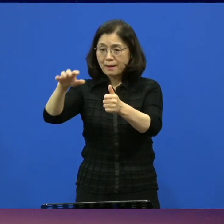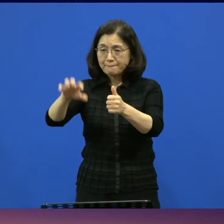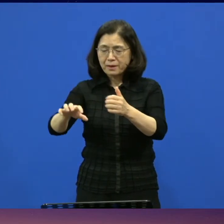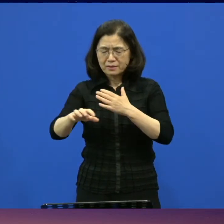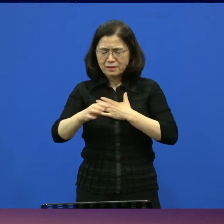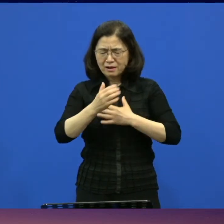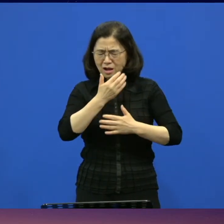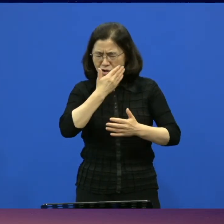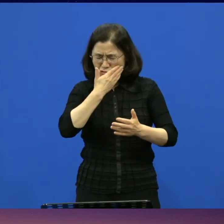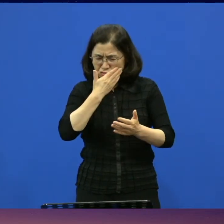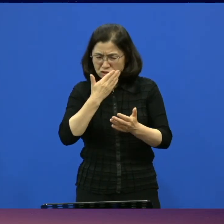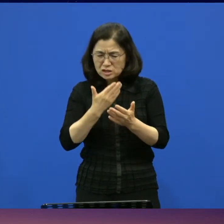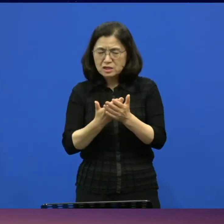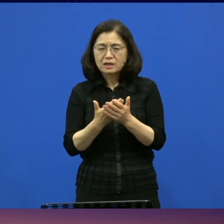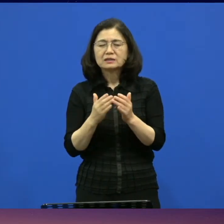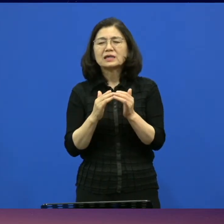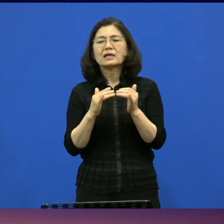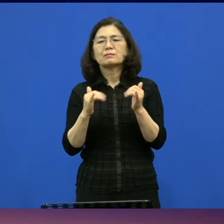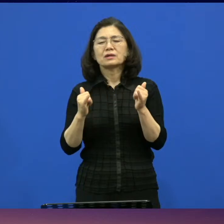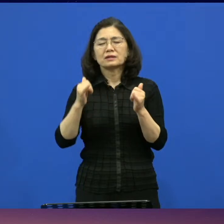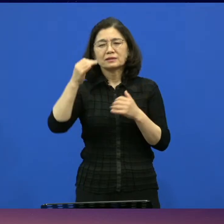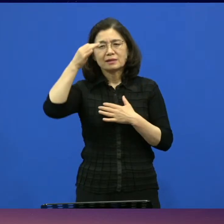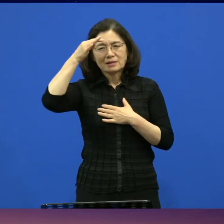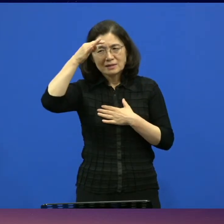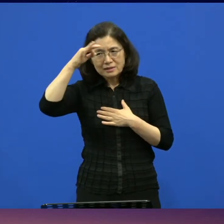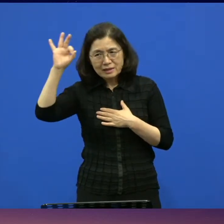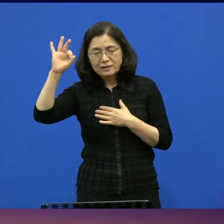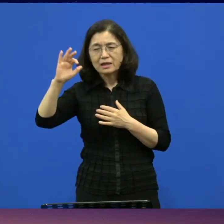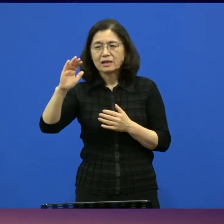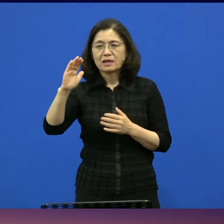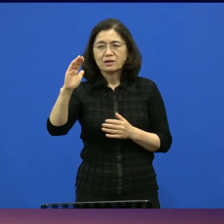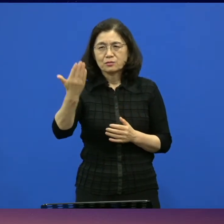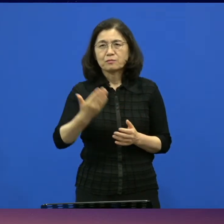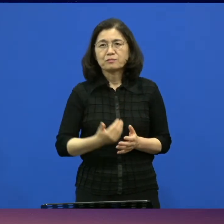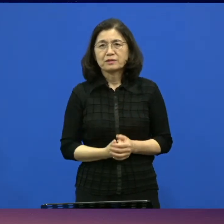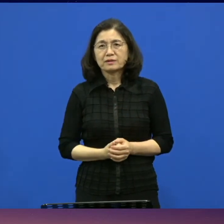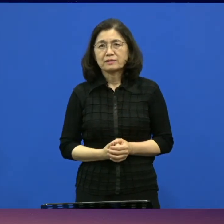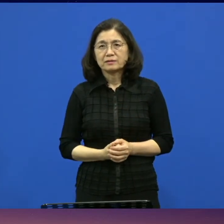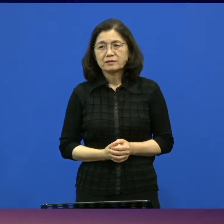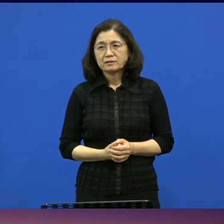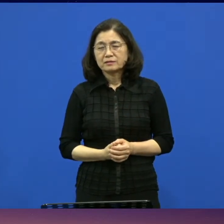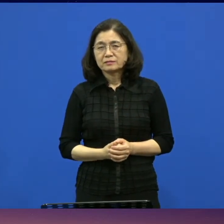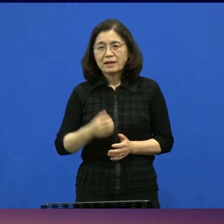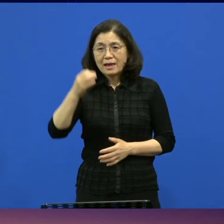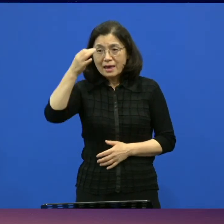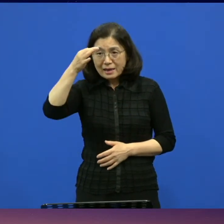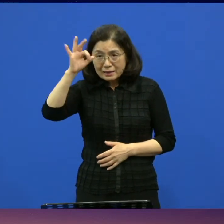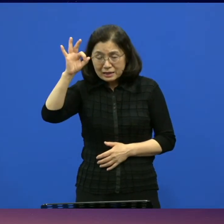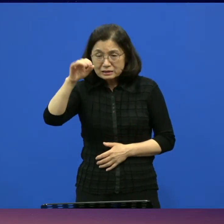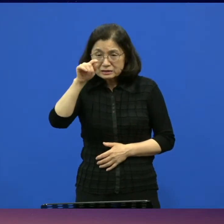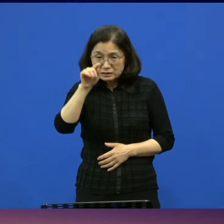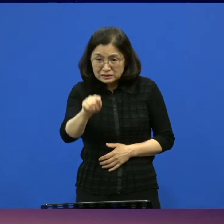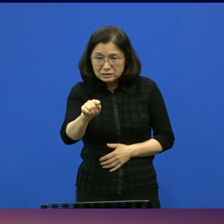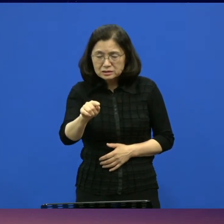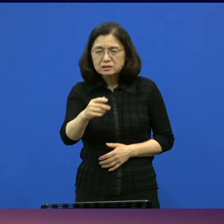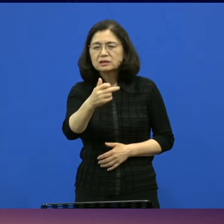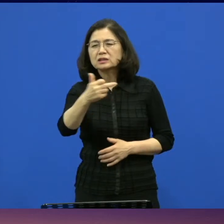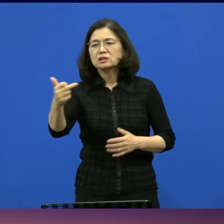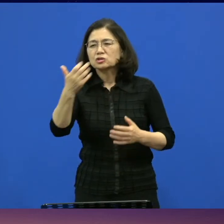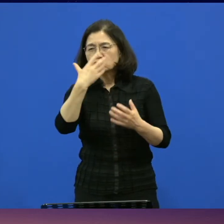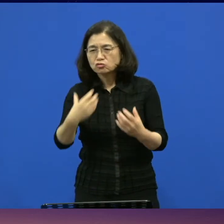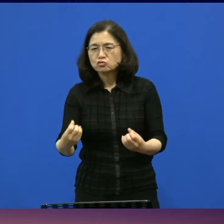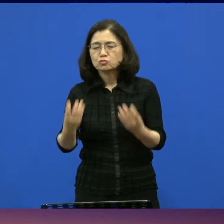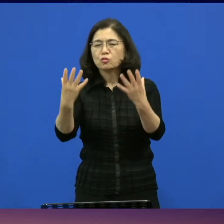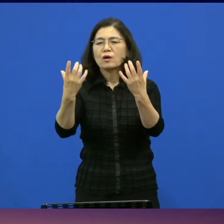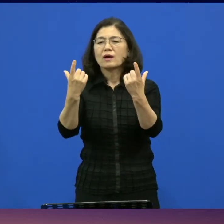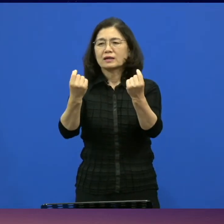존재인가를 깨닫게 되는 순간에 여러분, 그것을 깨닫는 것보다 더 큰 축복이 없어요. 내가 무가치한